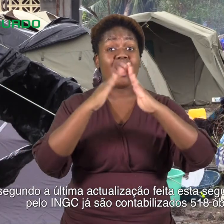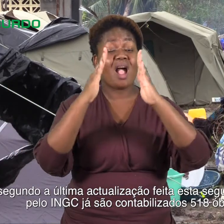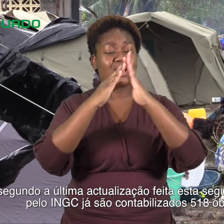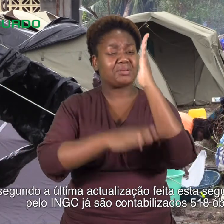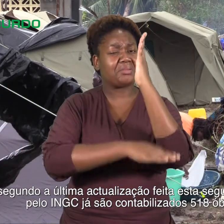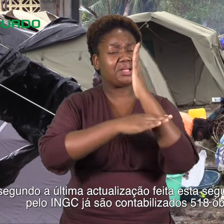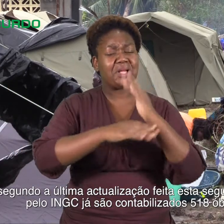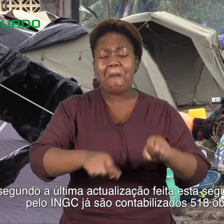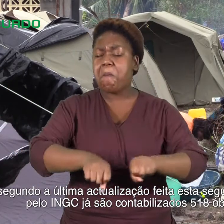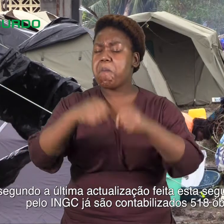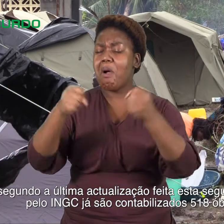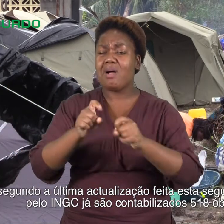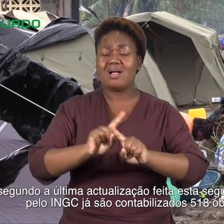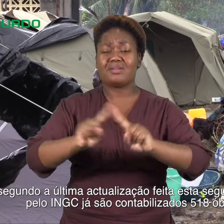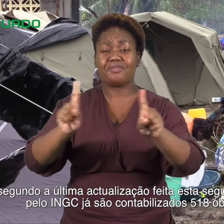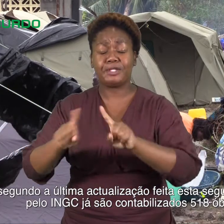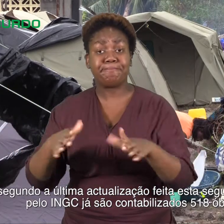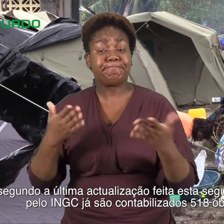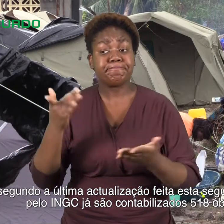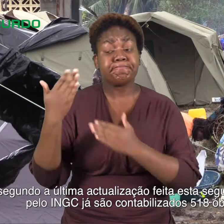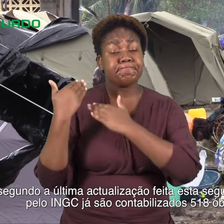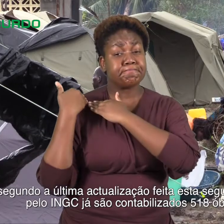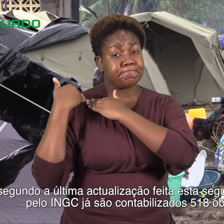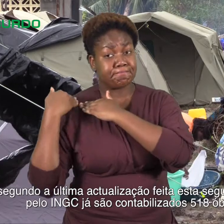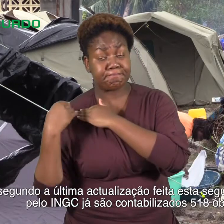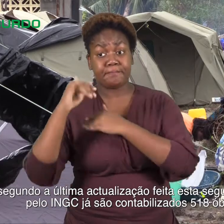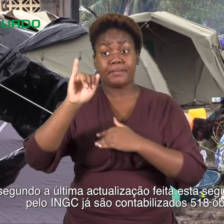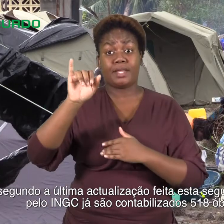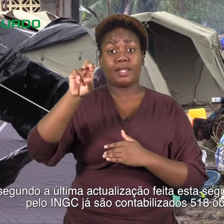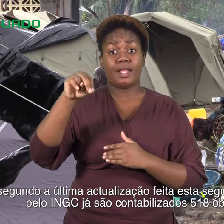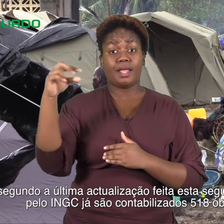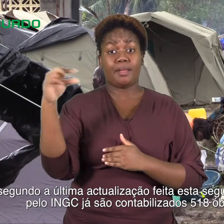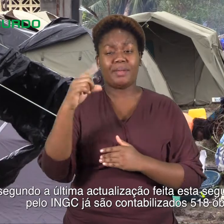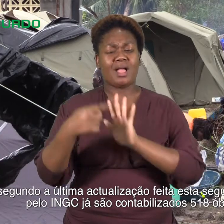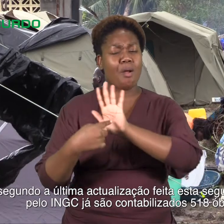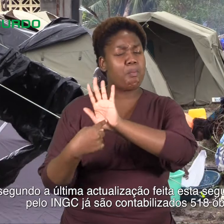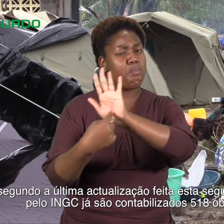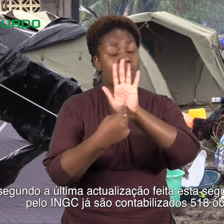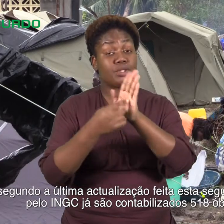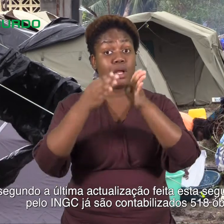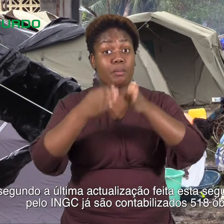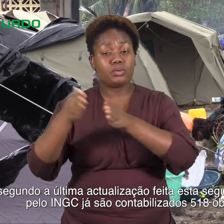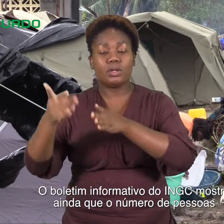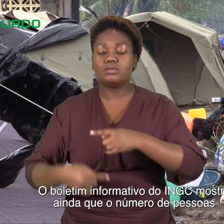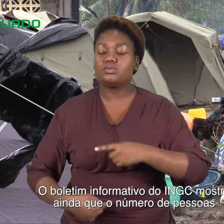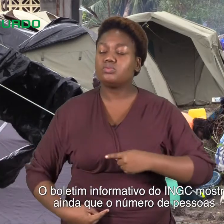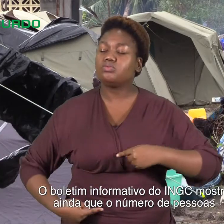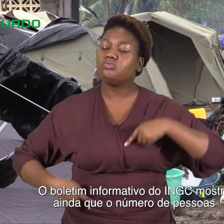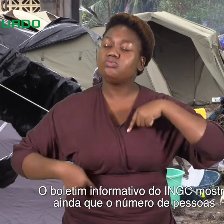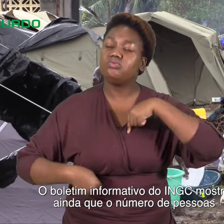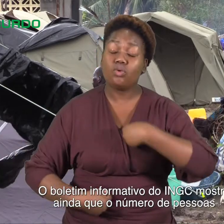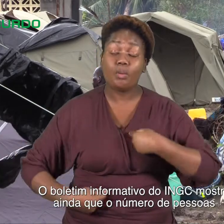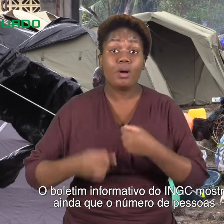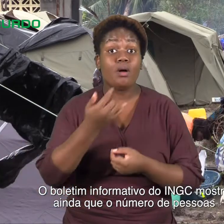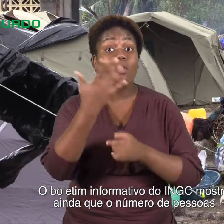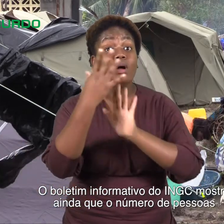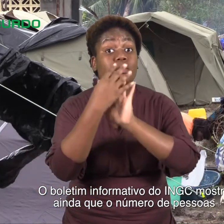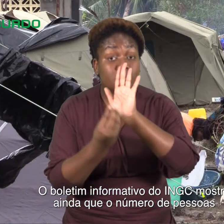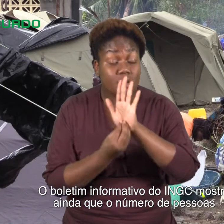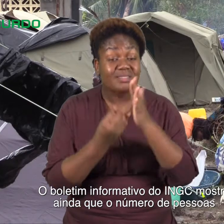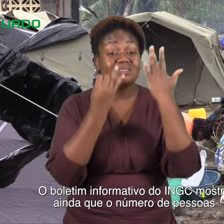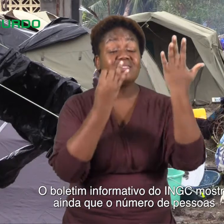-feira pelo Instituto Nacional de Gestão de Calamidades, já são contabilizados 518 óbitos. O